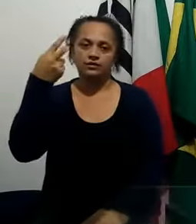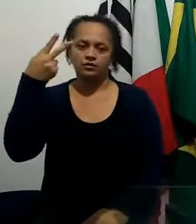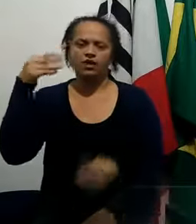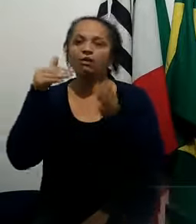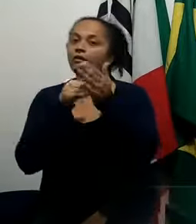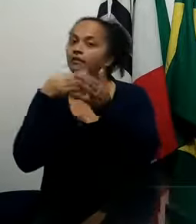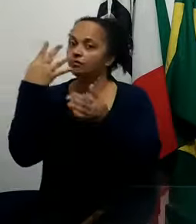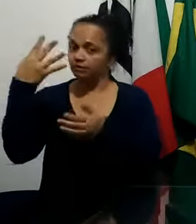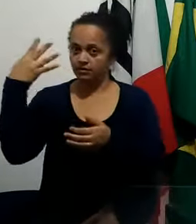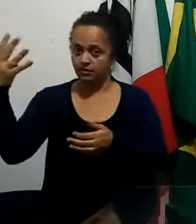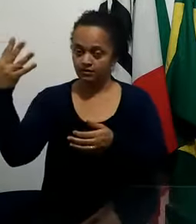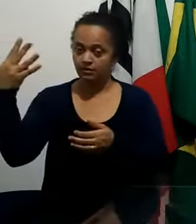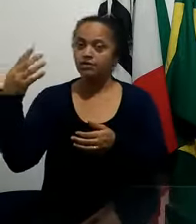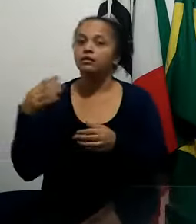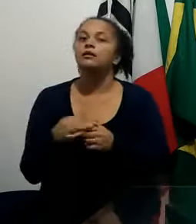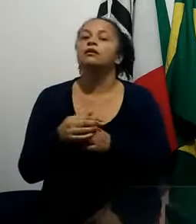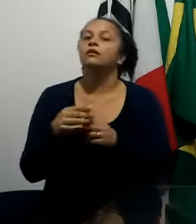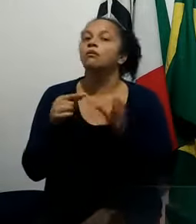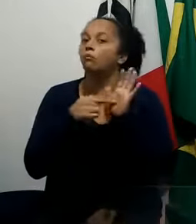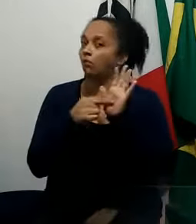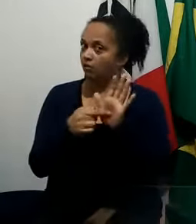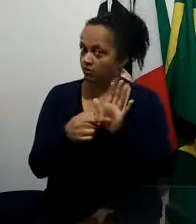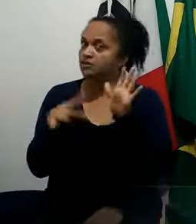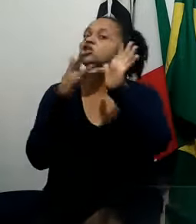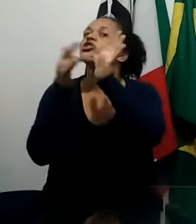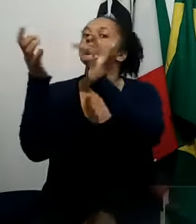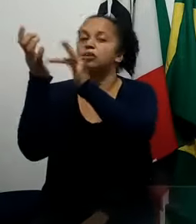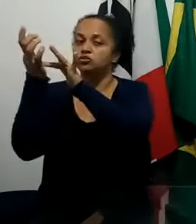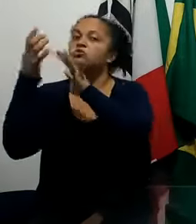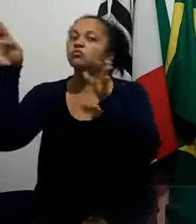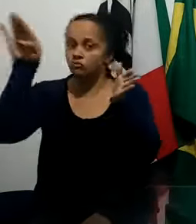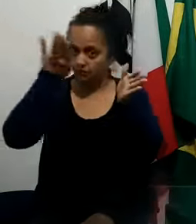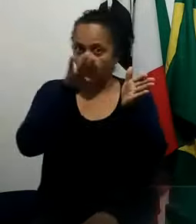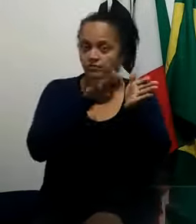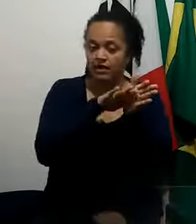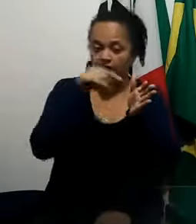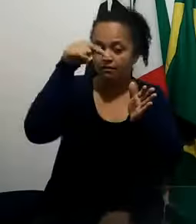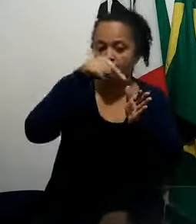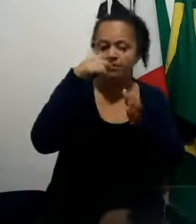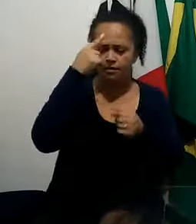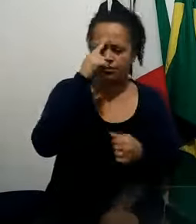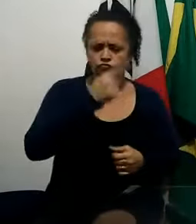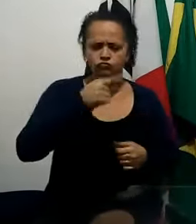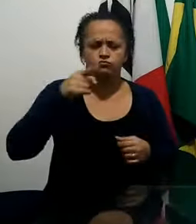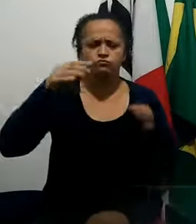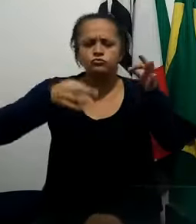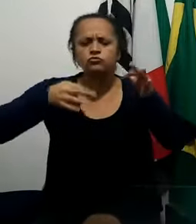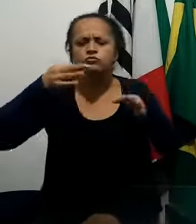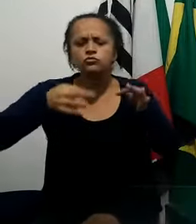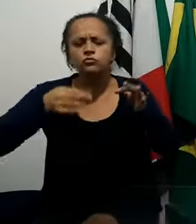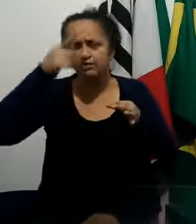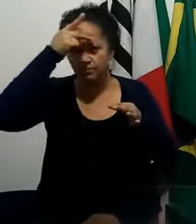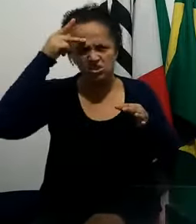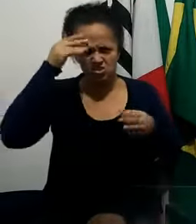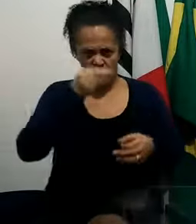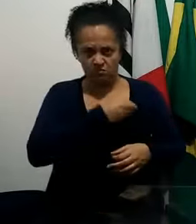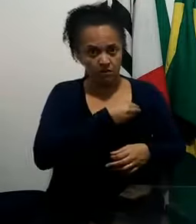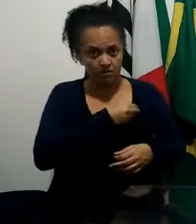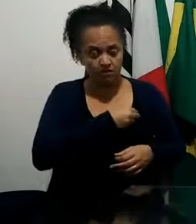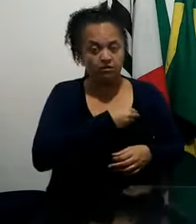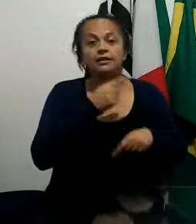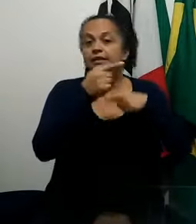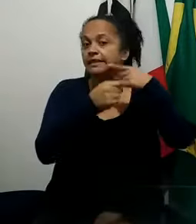que Jesus virá julgar os ímpios e depois vai reinar sobre essa terra na sua